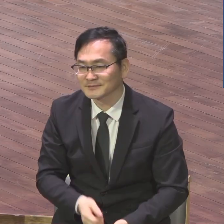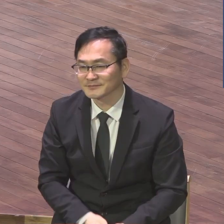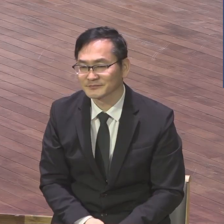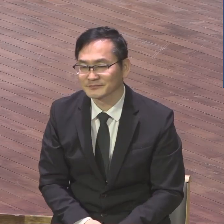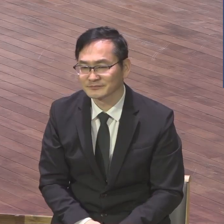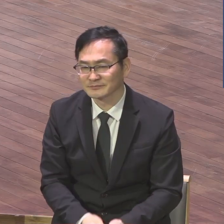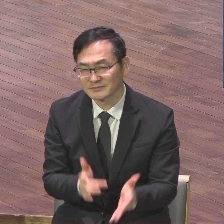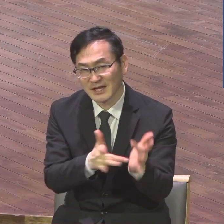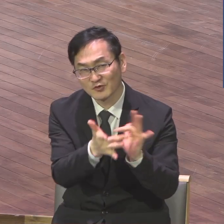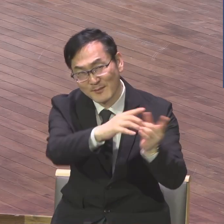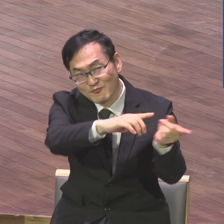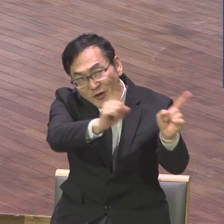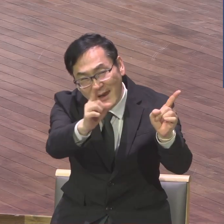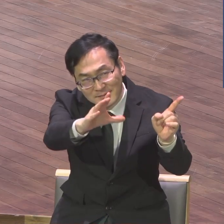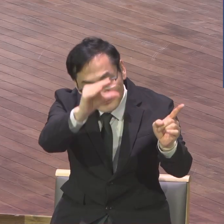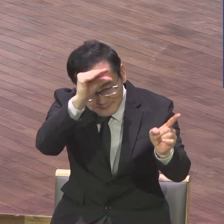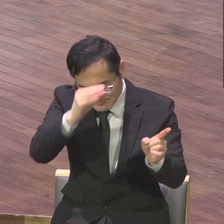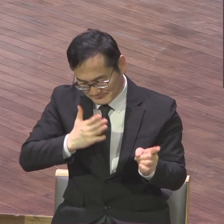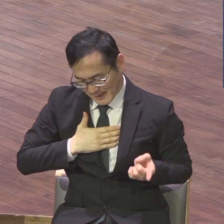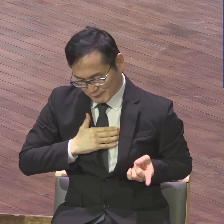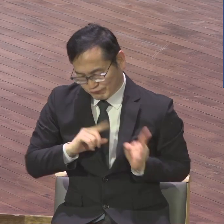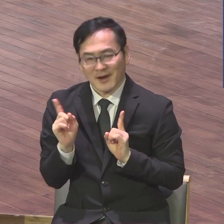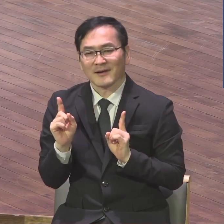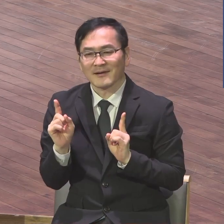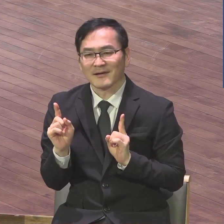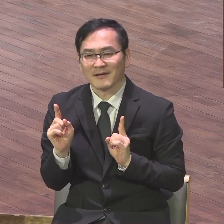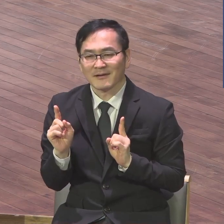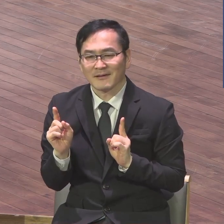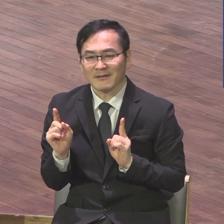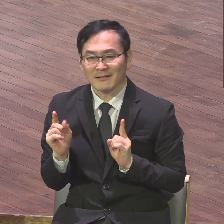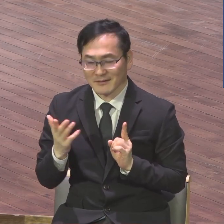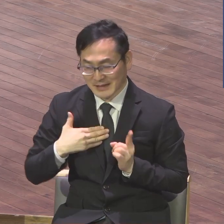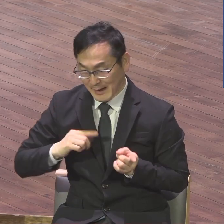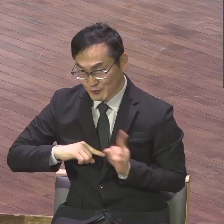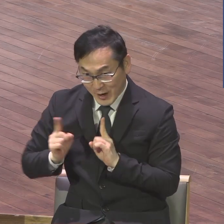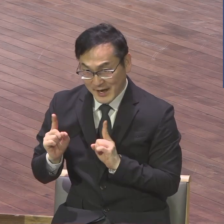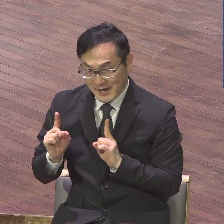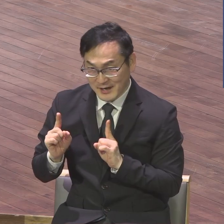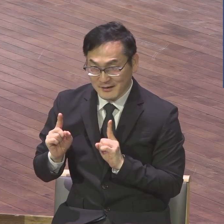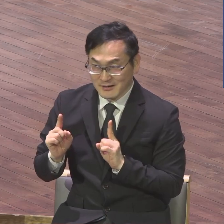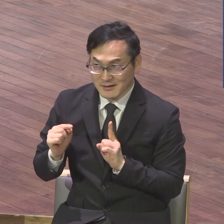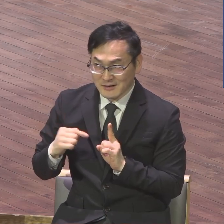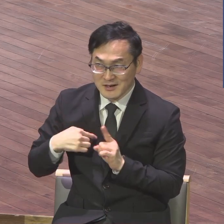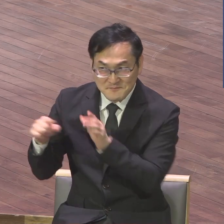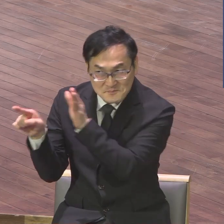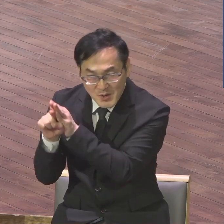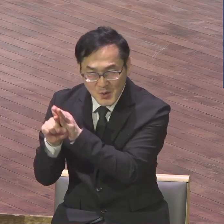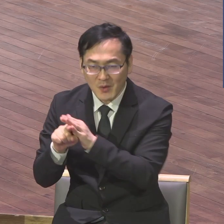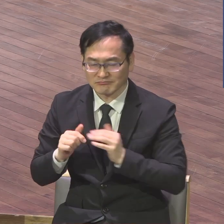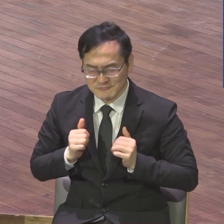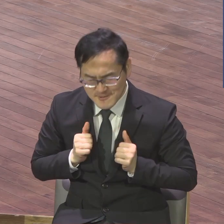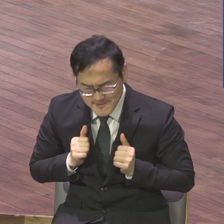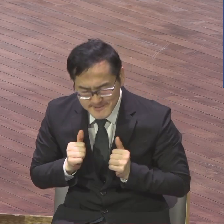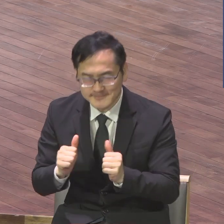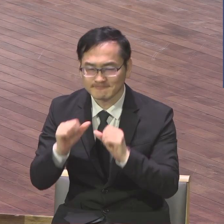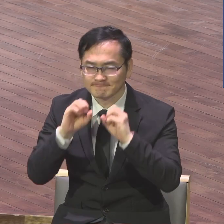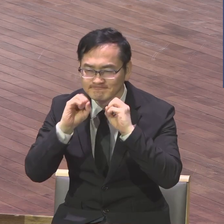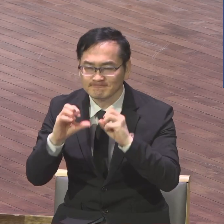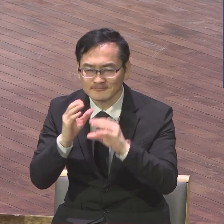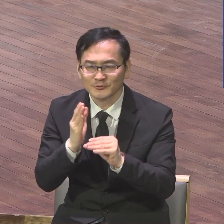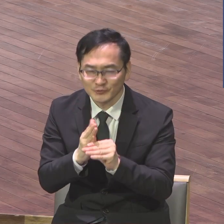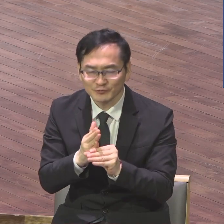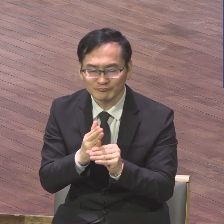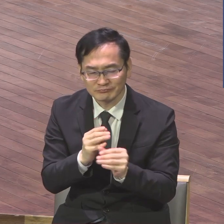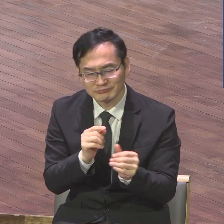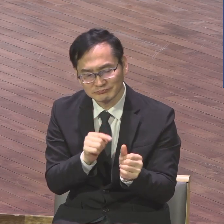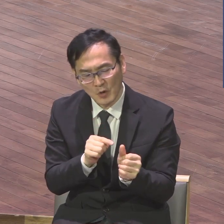예수님의 부활이 나의 부활. 나는 나의 부활을 위해서 달려간다. 영계 모든 성도들